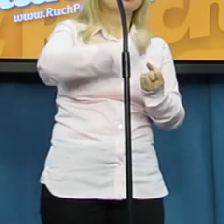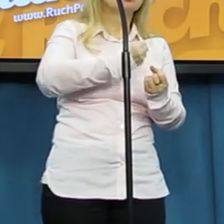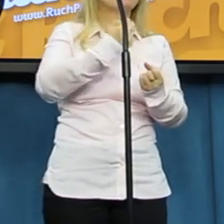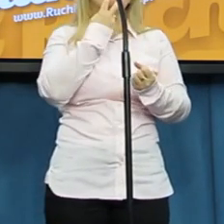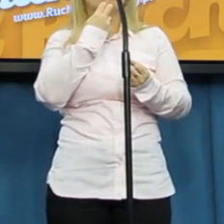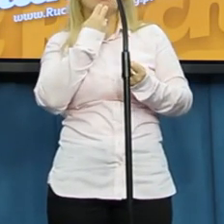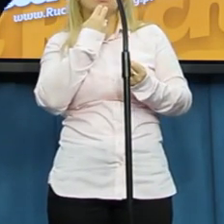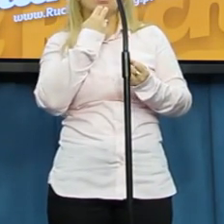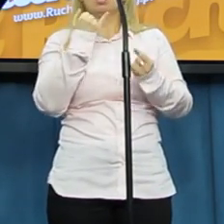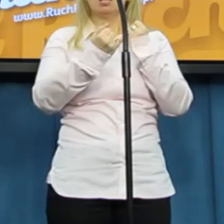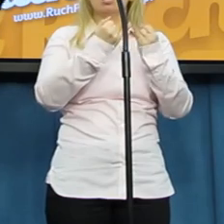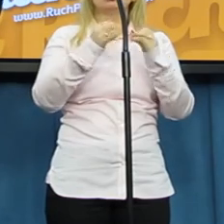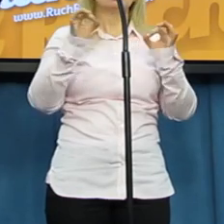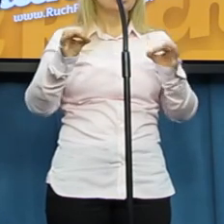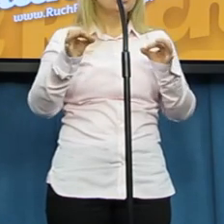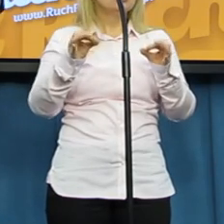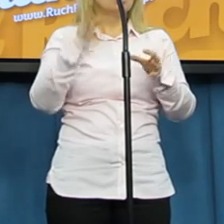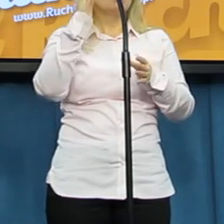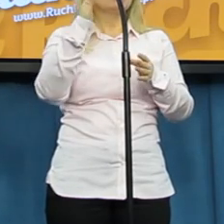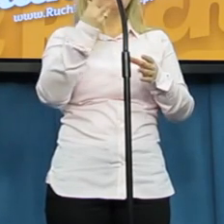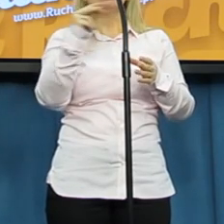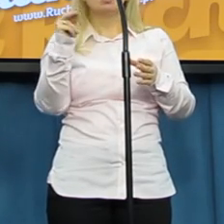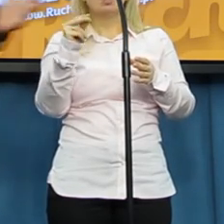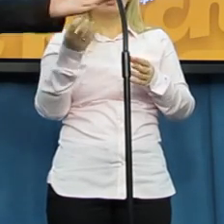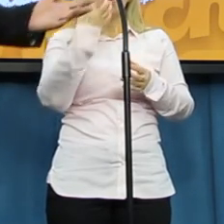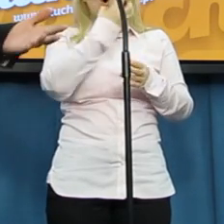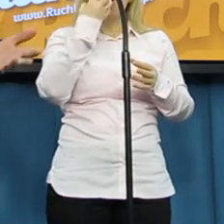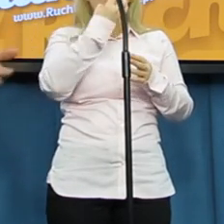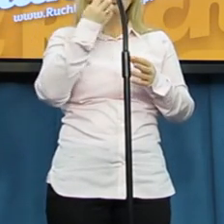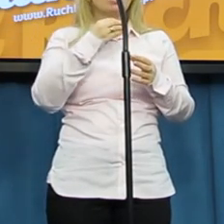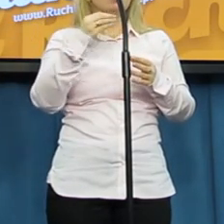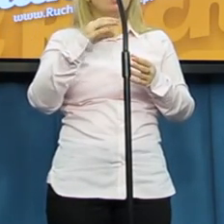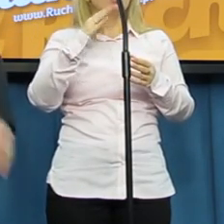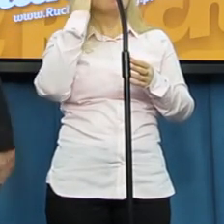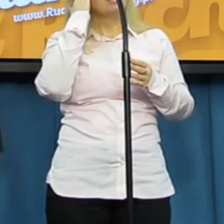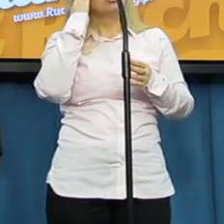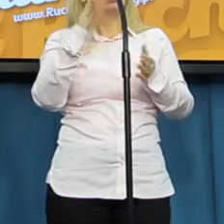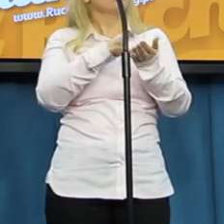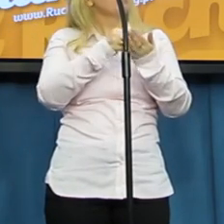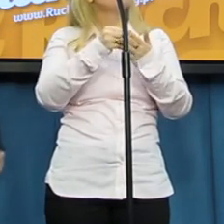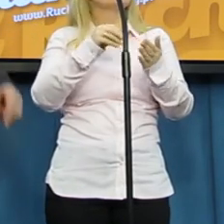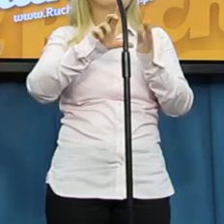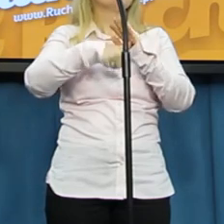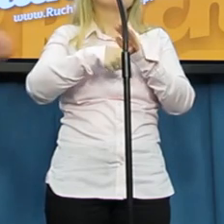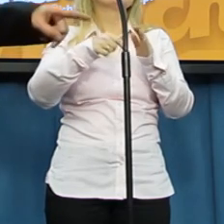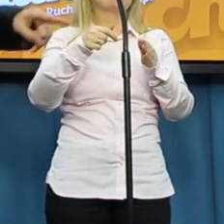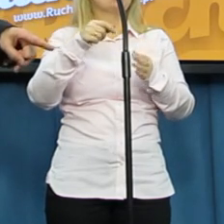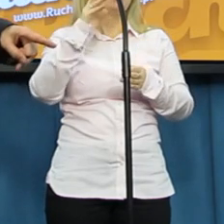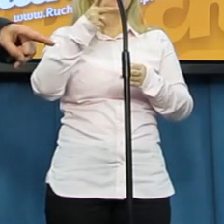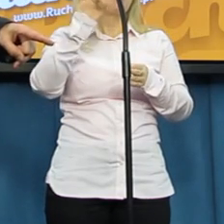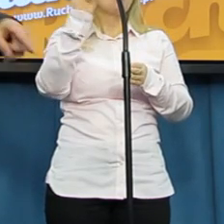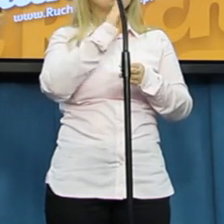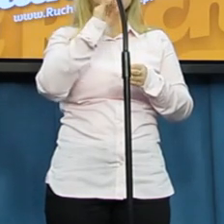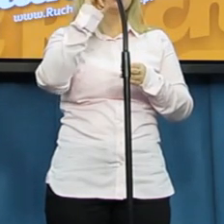by miało być jedno nieogrzane mieszkanie w Koszycach, na przykład w Koszycach, albo piszmy sobie dowolne miejsce, to ten gaz musi z